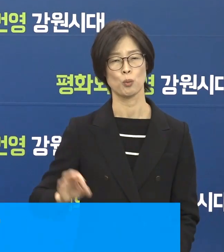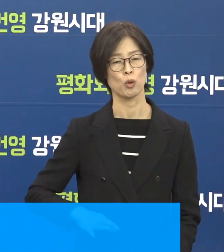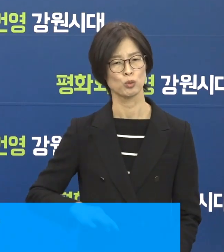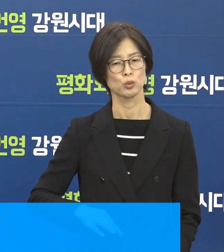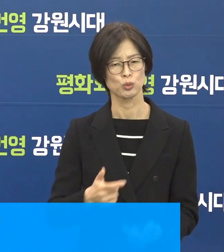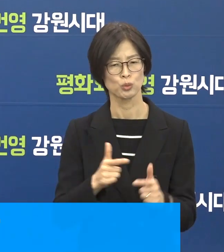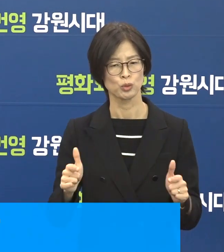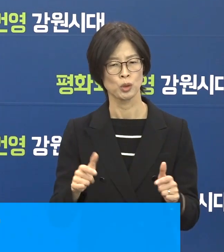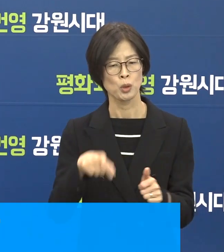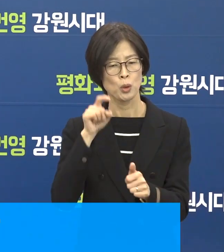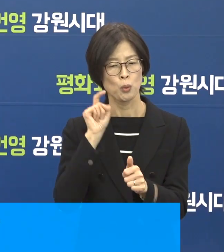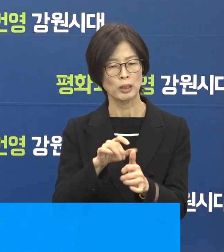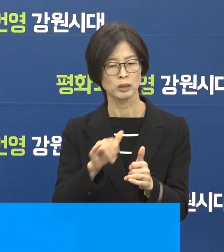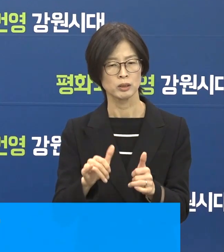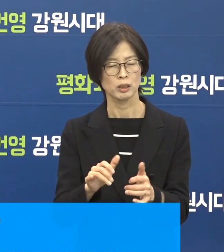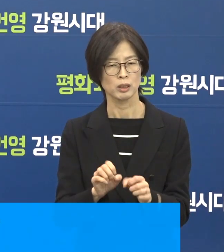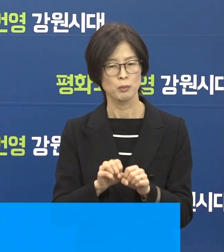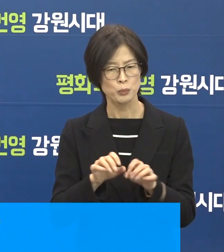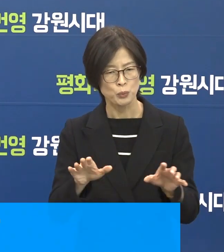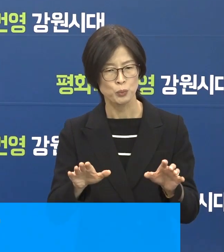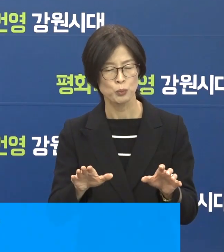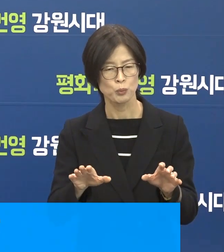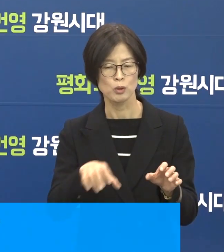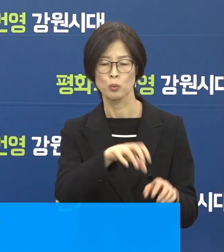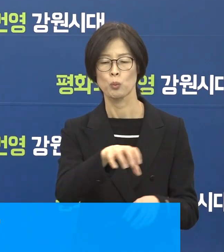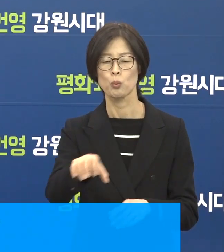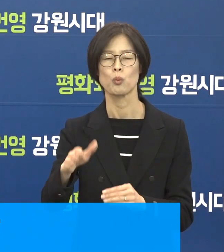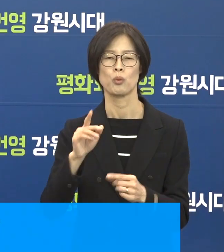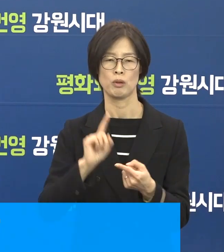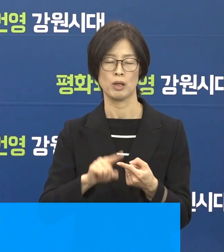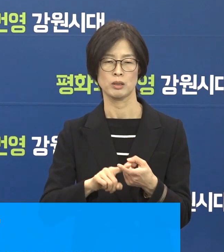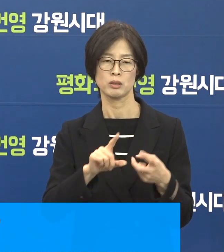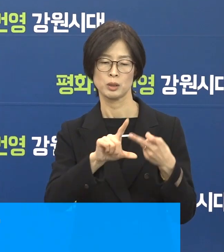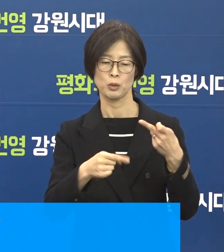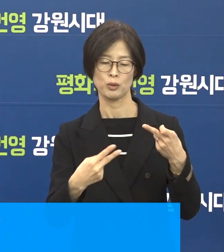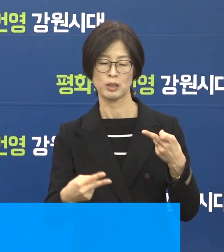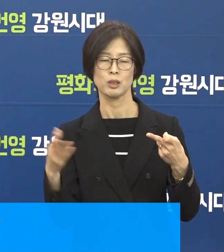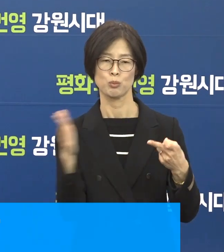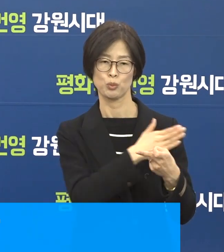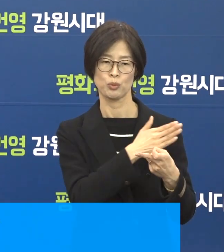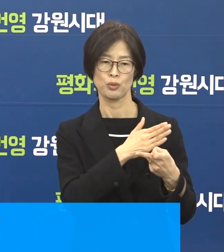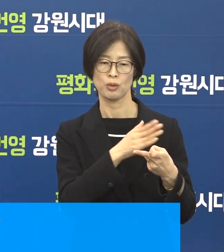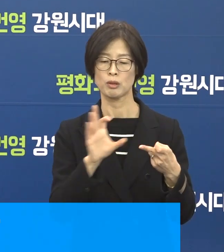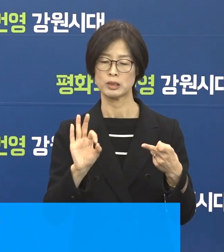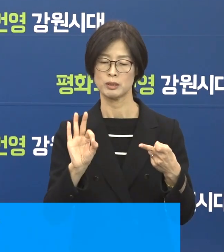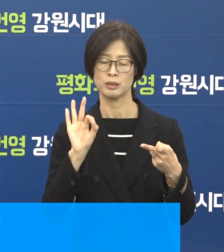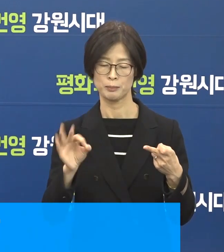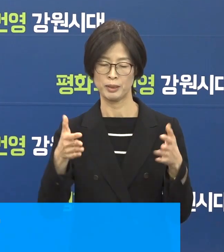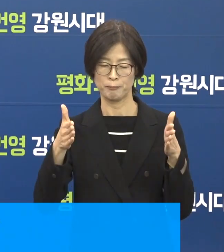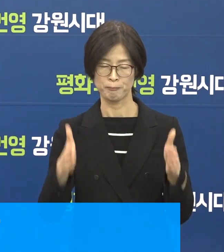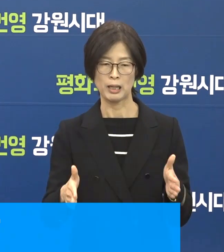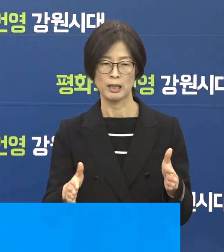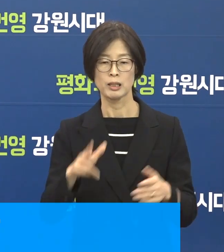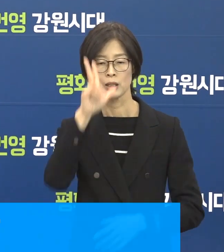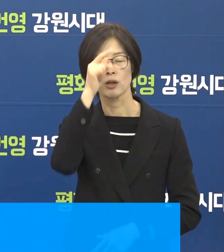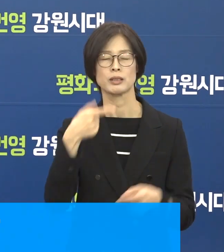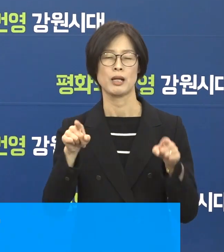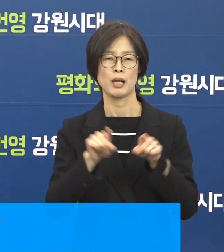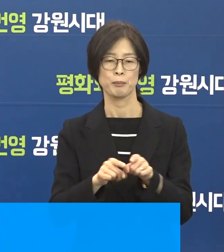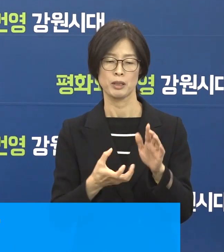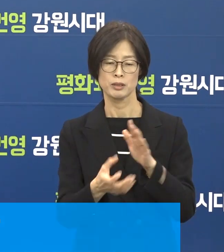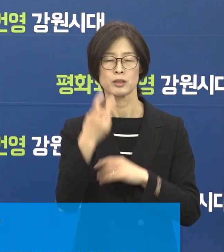최근 확진자가 급증한 지역을 중심으로 12월 2일부터 10일까지 경찰과